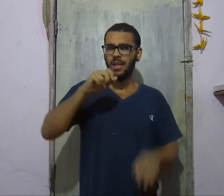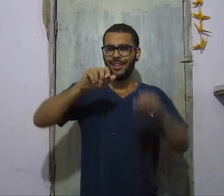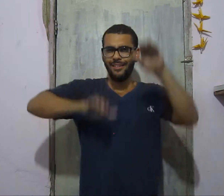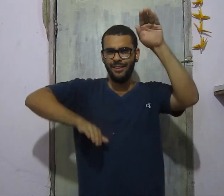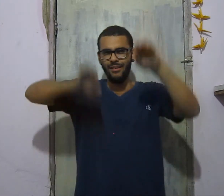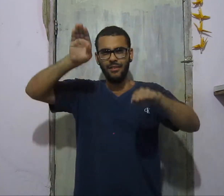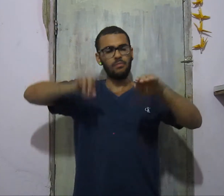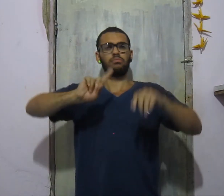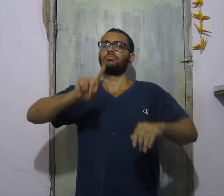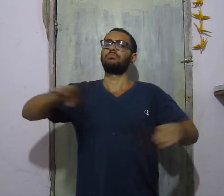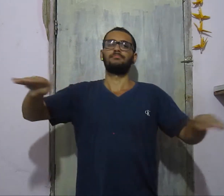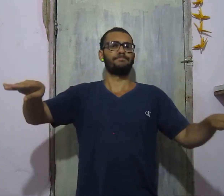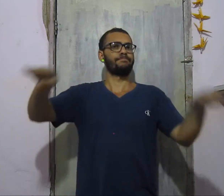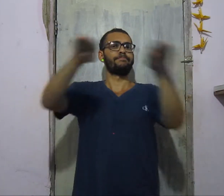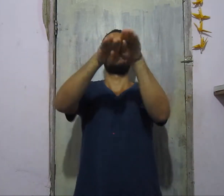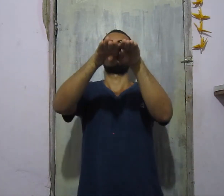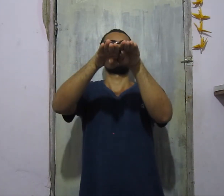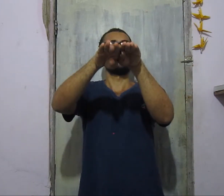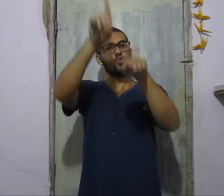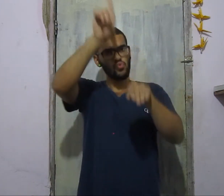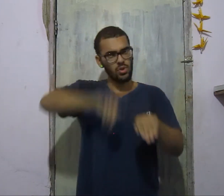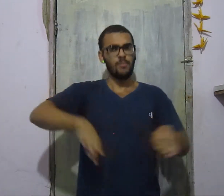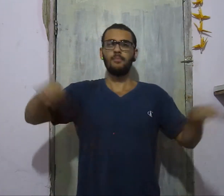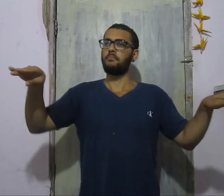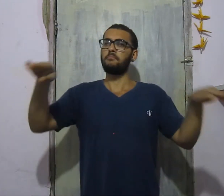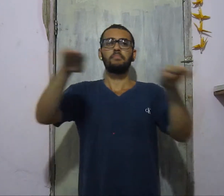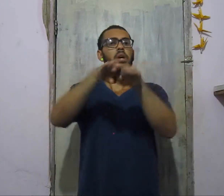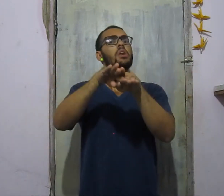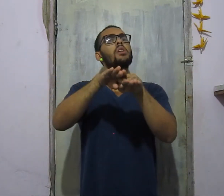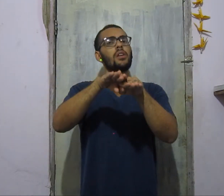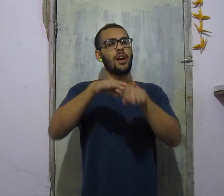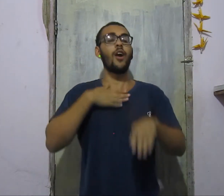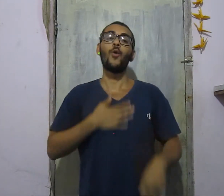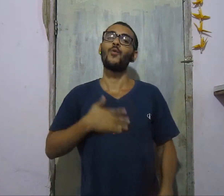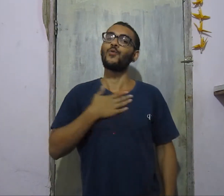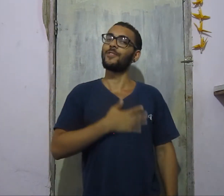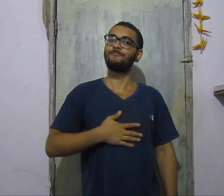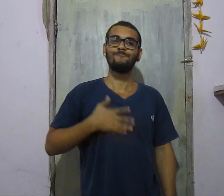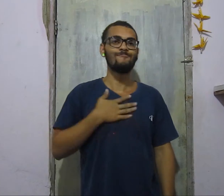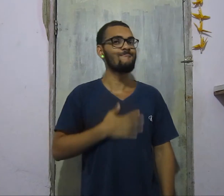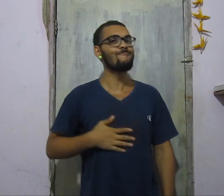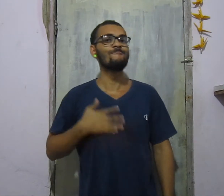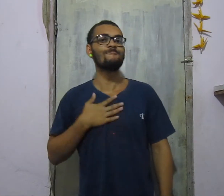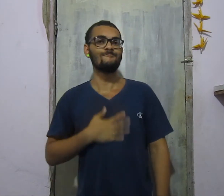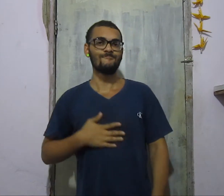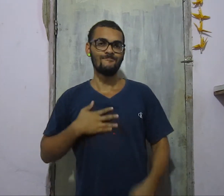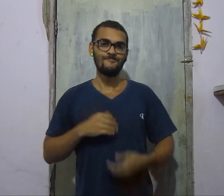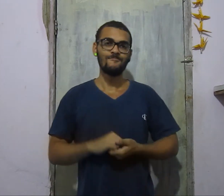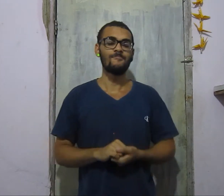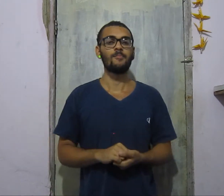que o autor quer mostrar que não há um desnivelamento entre mulheres e homens, há uma igualdade. E por causa disso eu